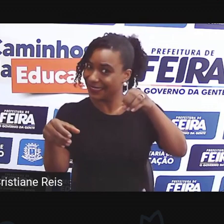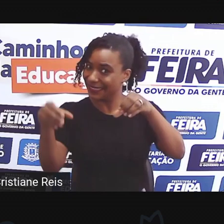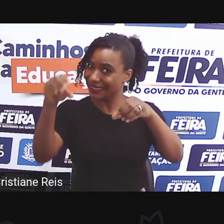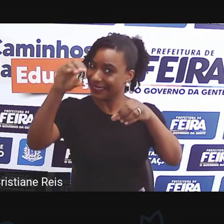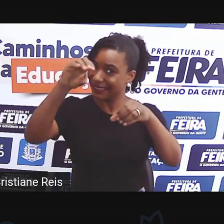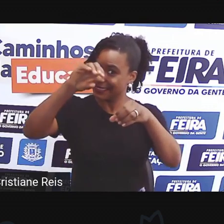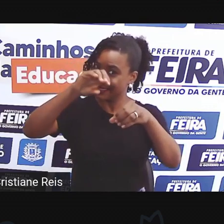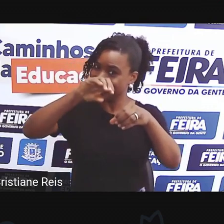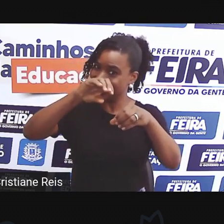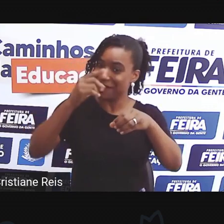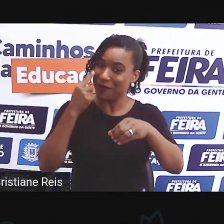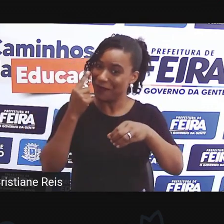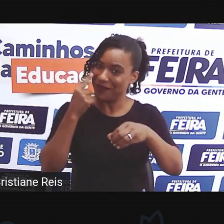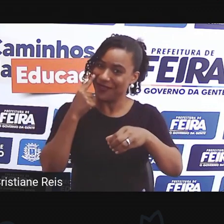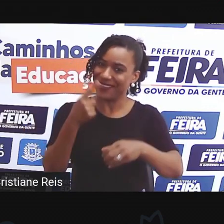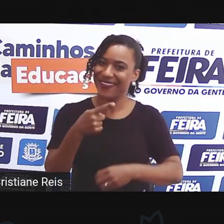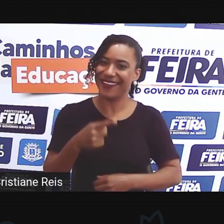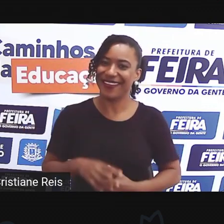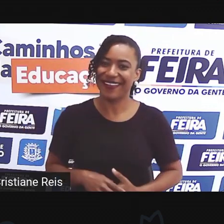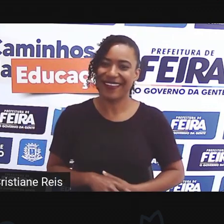tan. Um, dois, três e.